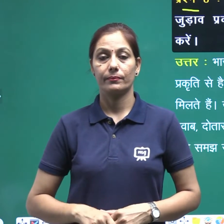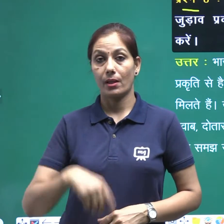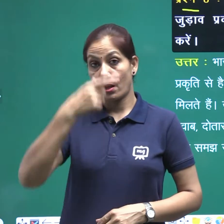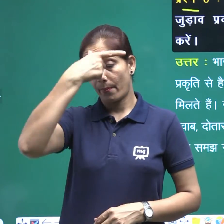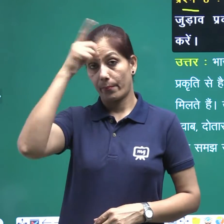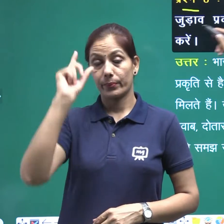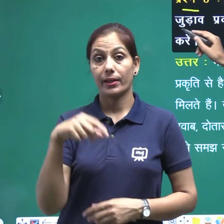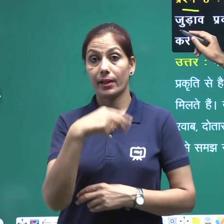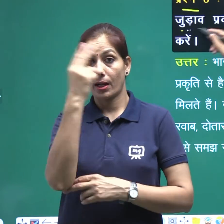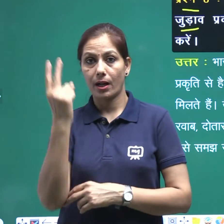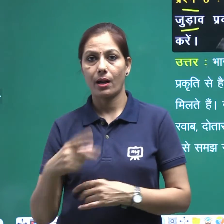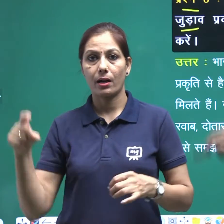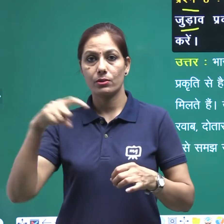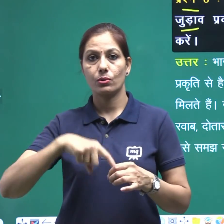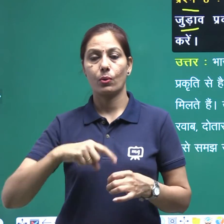भारतीय कला का जुड़ाव